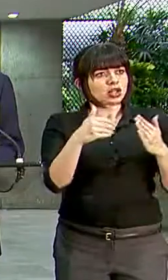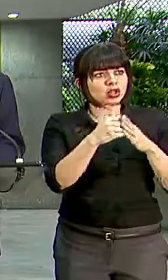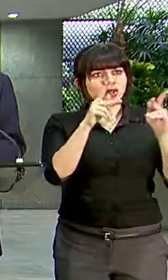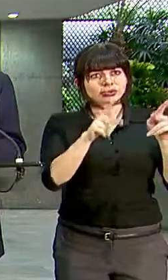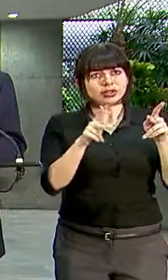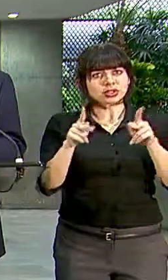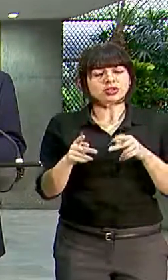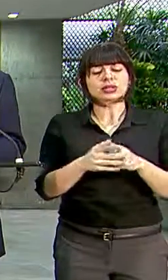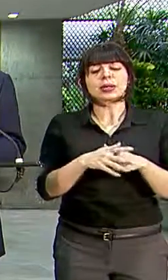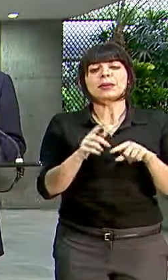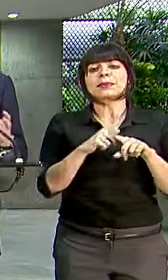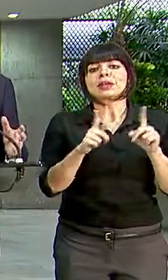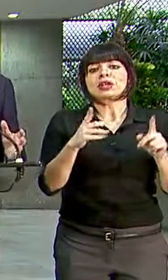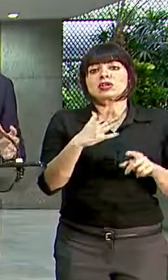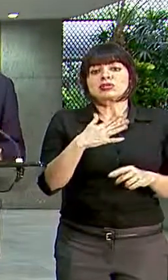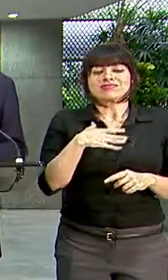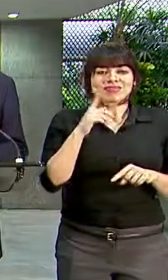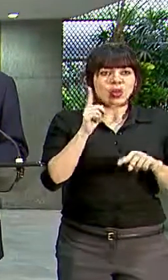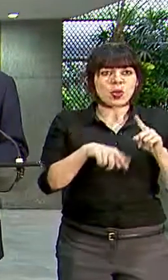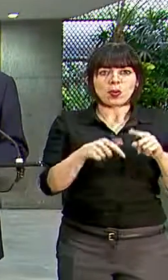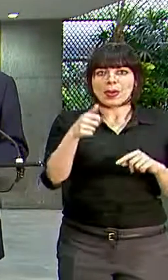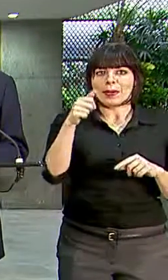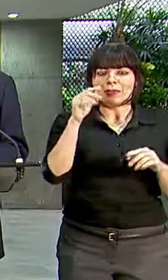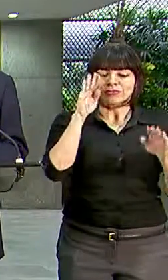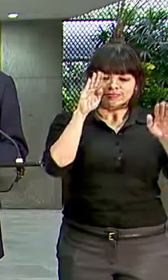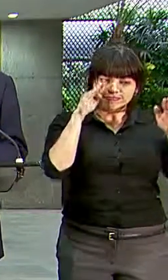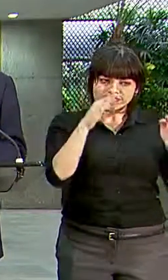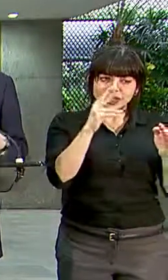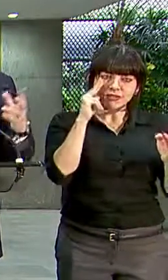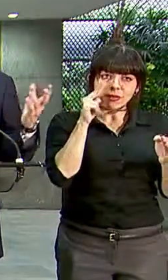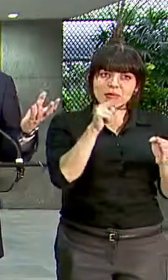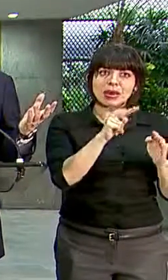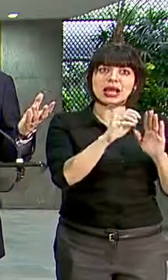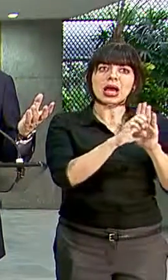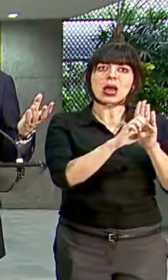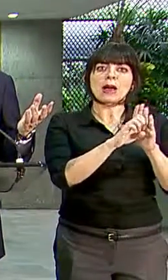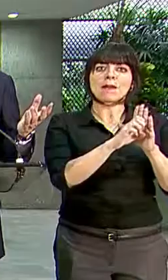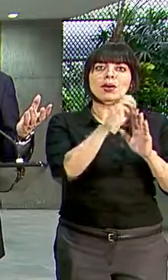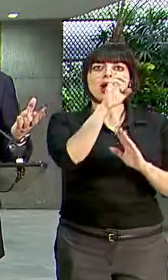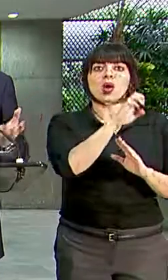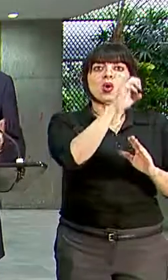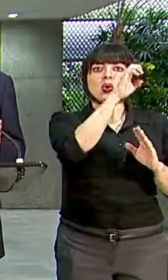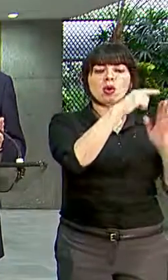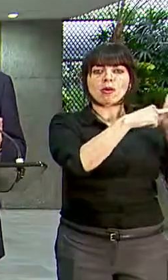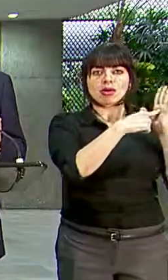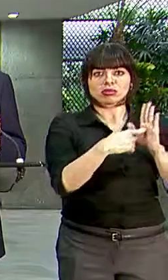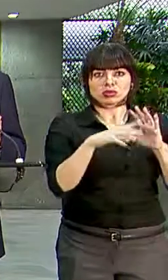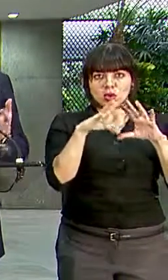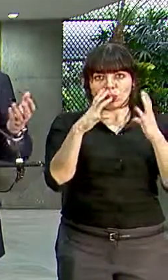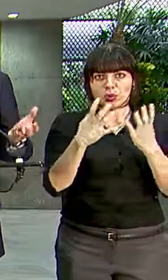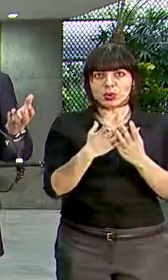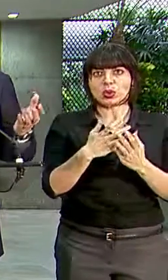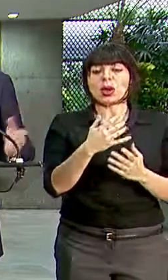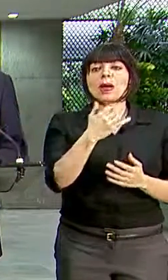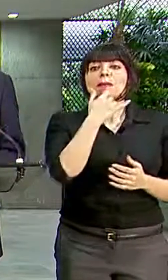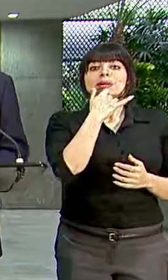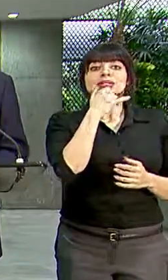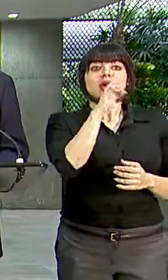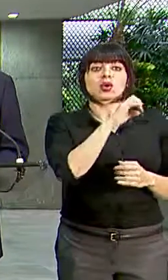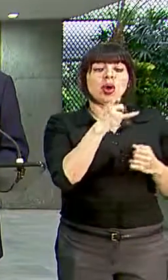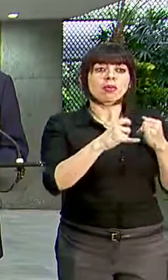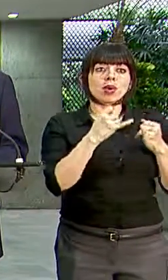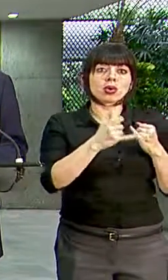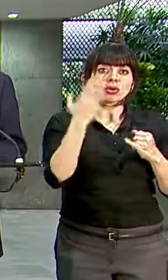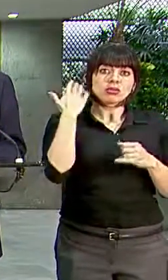el mundo, pero yo creo que no podemos perder de vista el ejemplo que le da Europa al resto del mundo. Lo que pasó en Europa en los